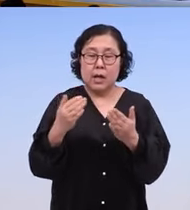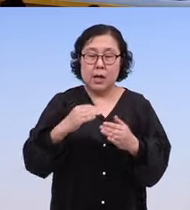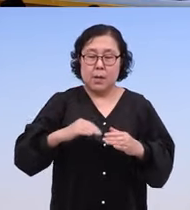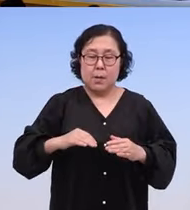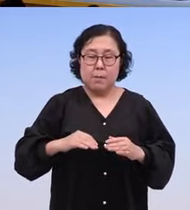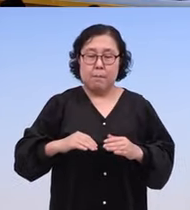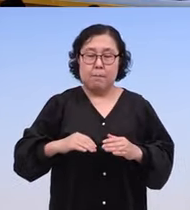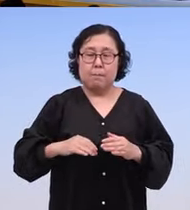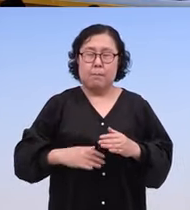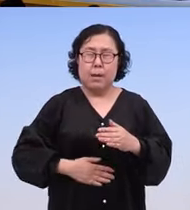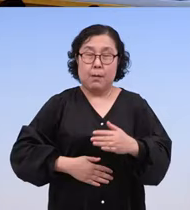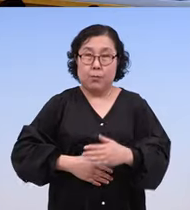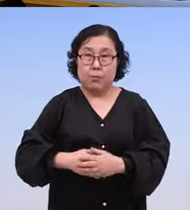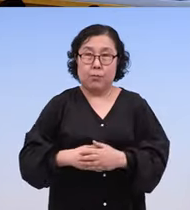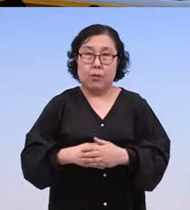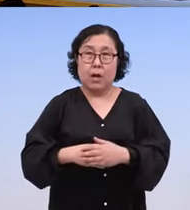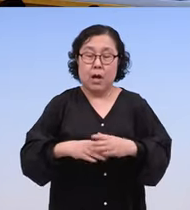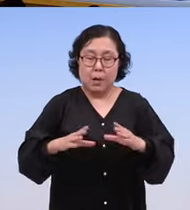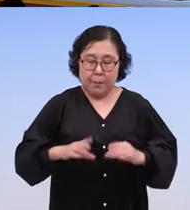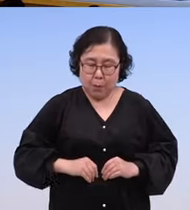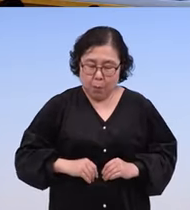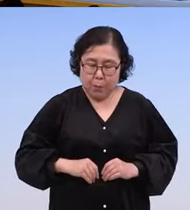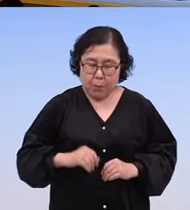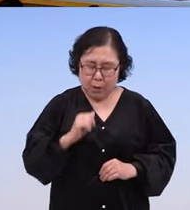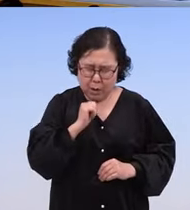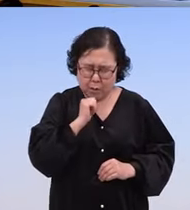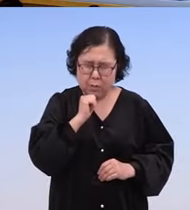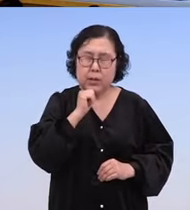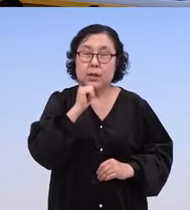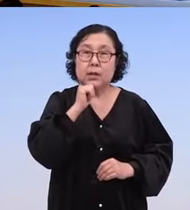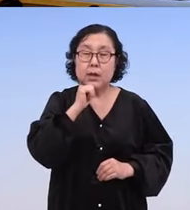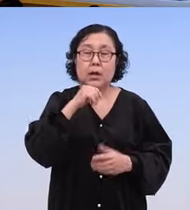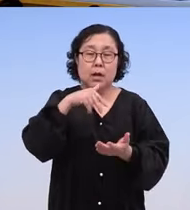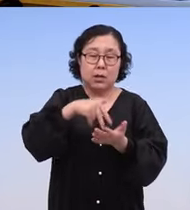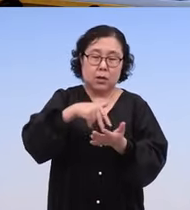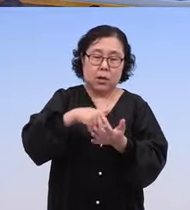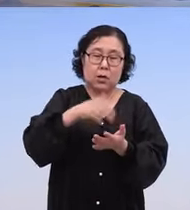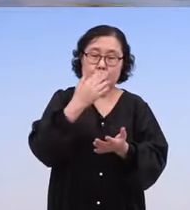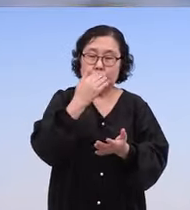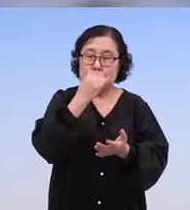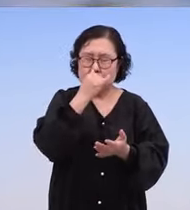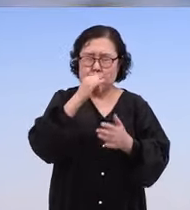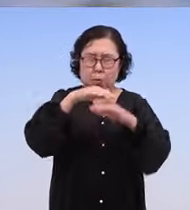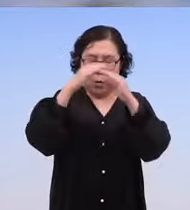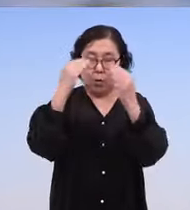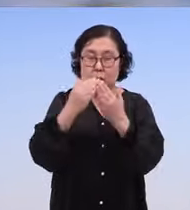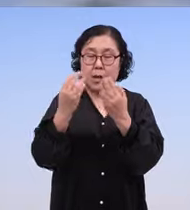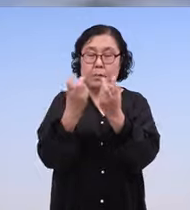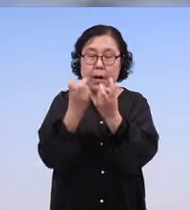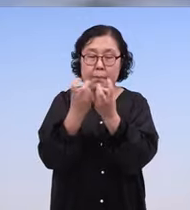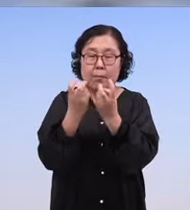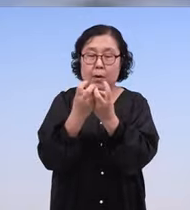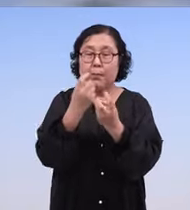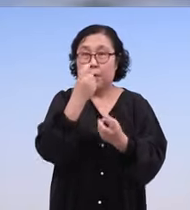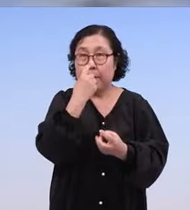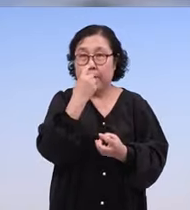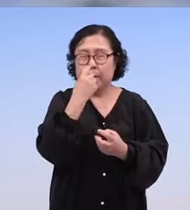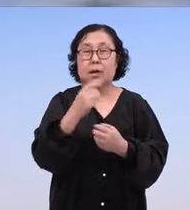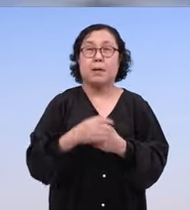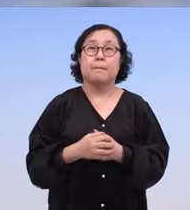풍부와 궁핍에도 처할 줄 아는 일체의 비결을 배웠노라. 올 한 해 그 귀한